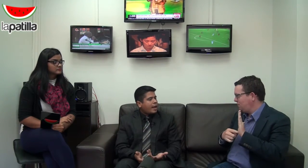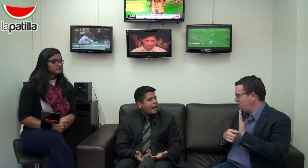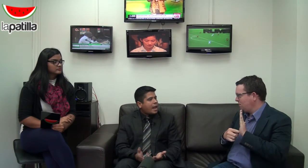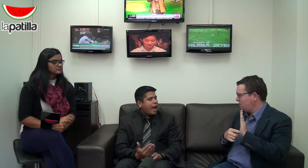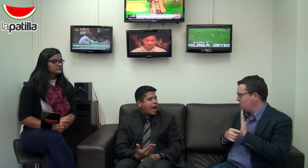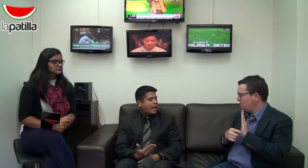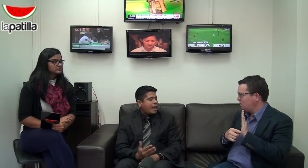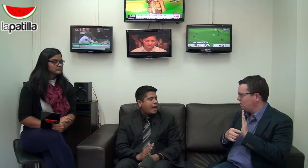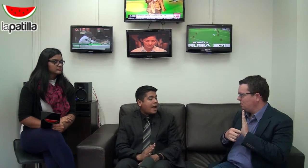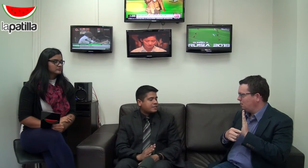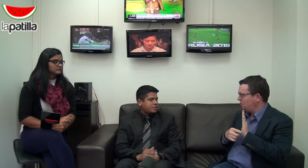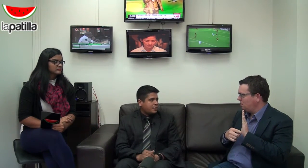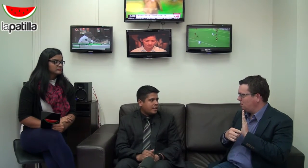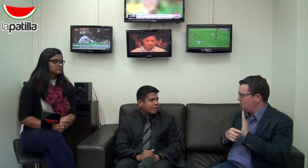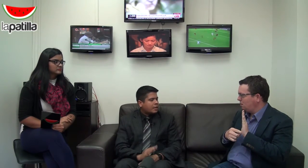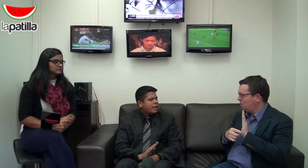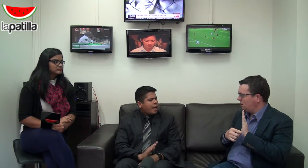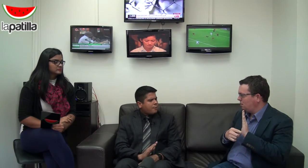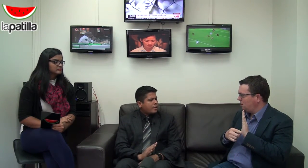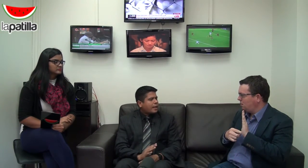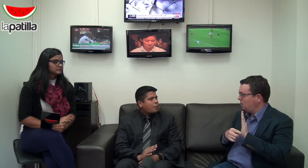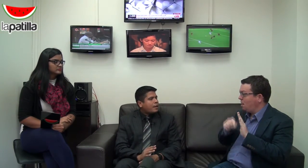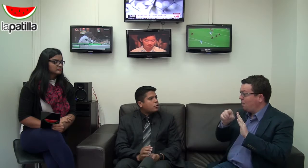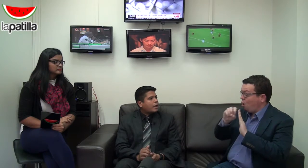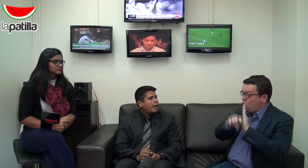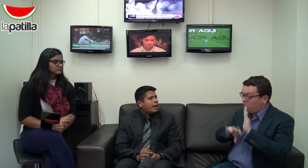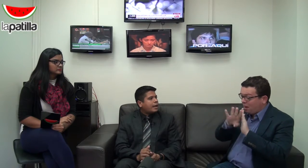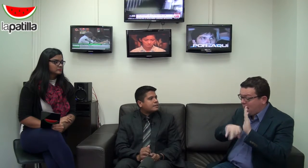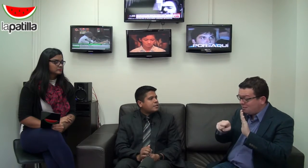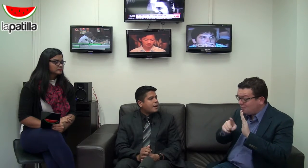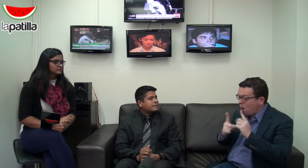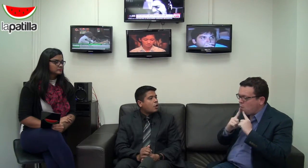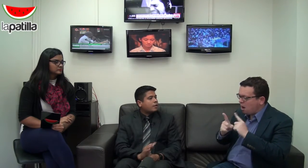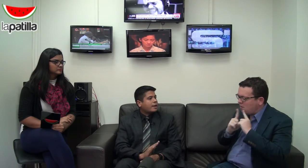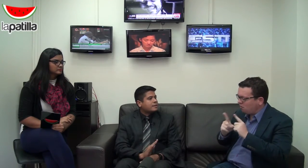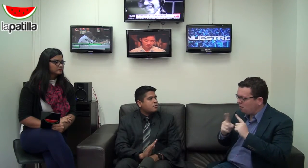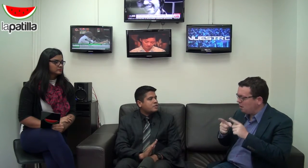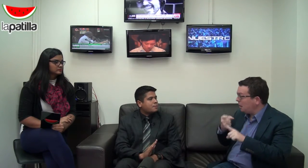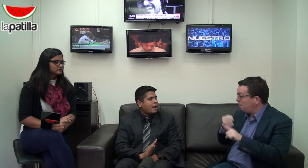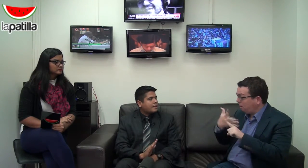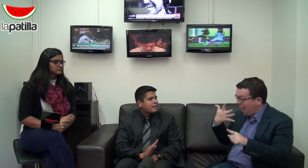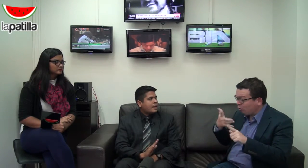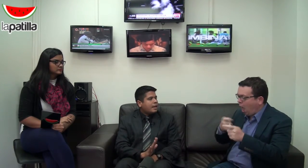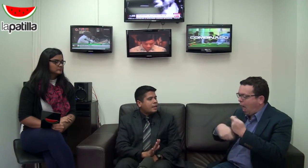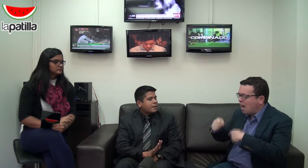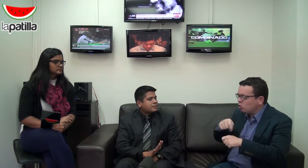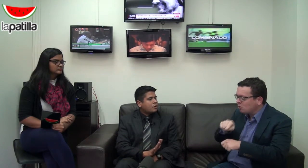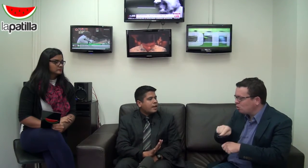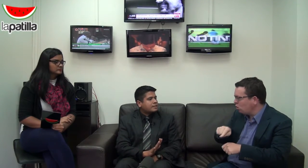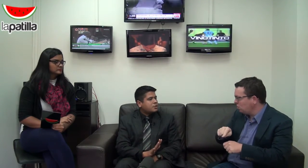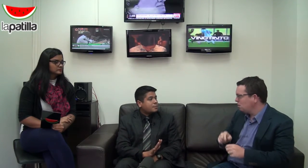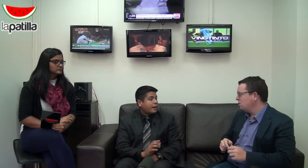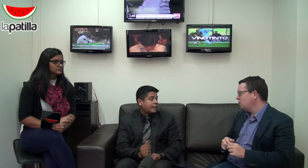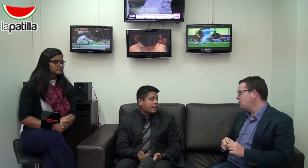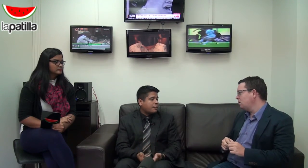general, a la accesibilidad. Hemos estado viendo que las diversas ordenanzas municipales que tenemos